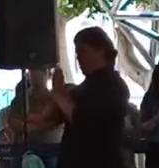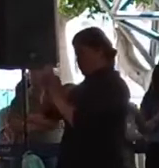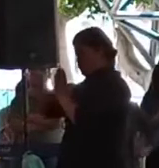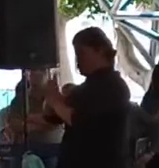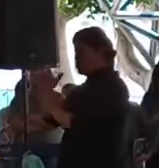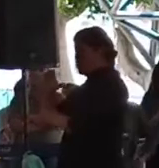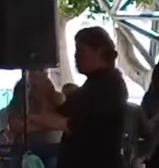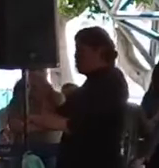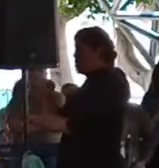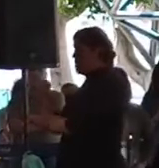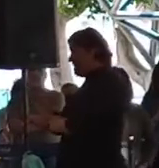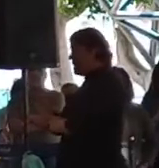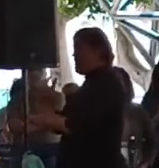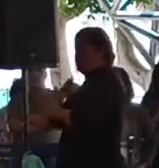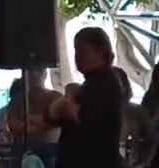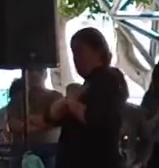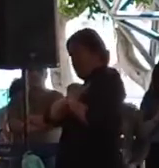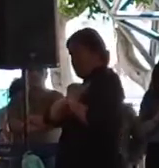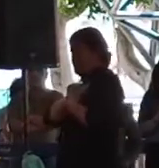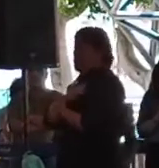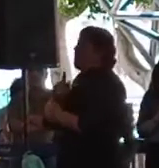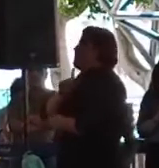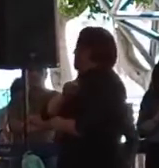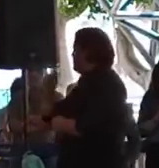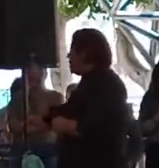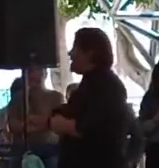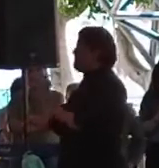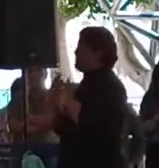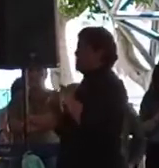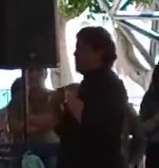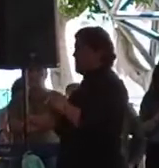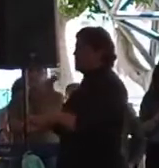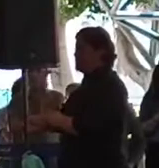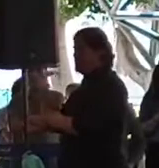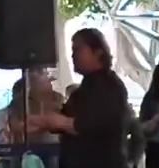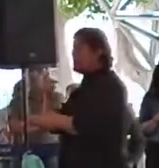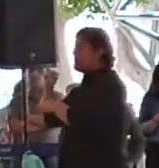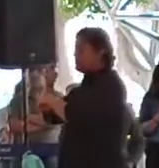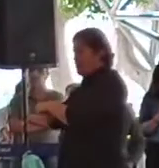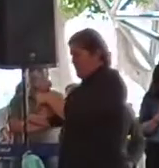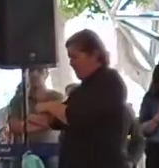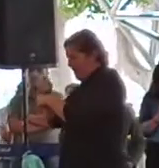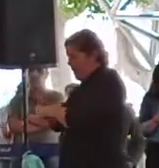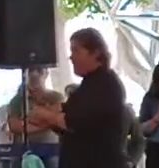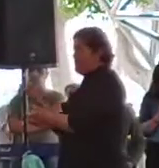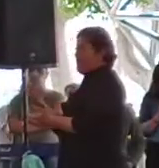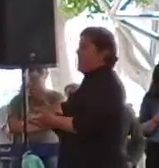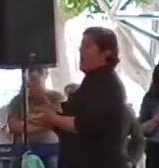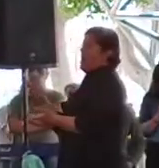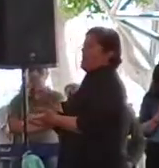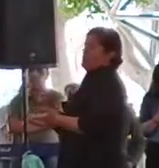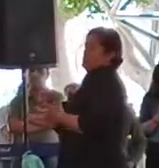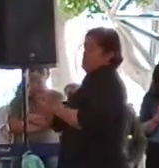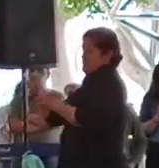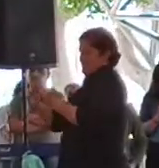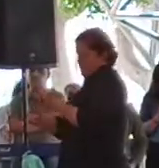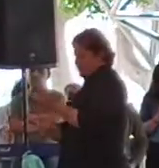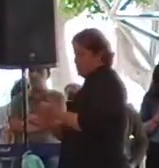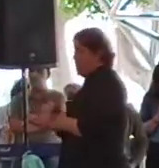Criteletón para todas las personas que requieran terapia de rehabilitación, así como